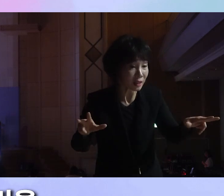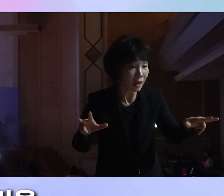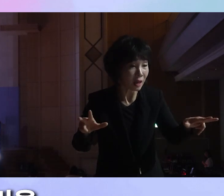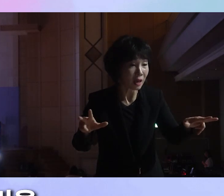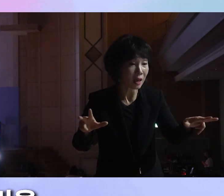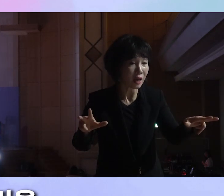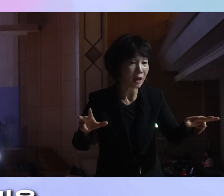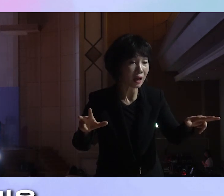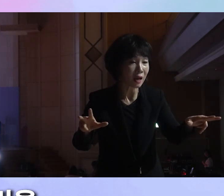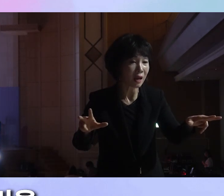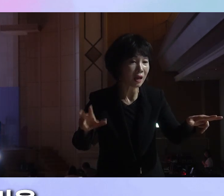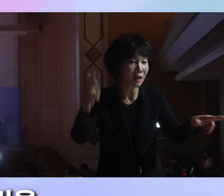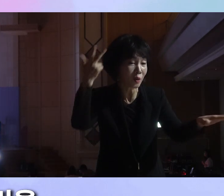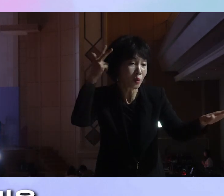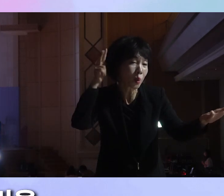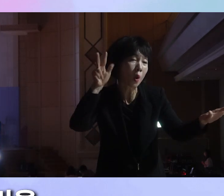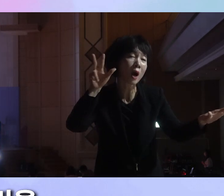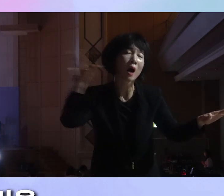이제는